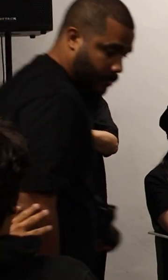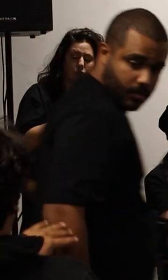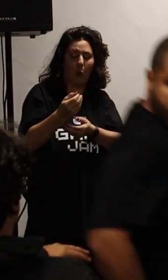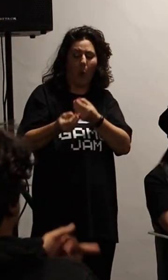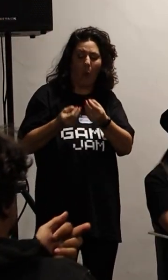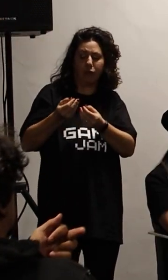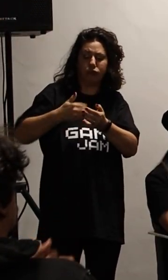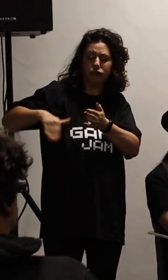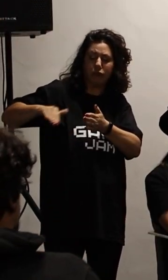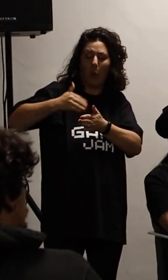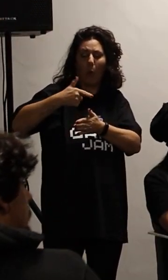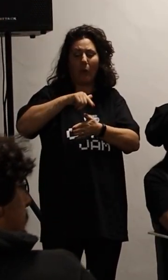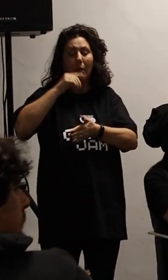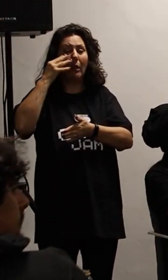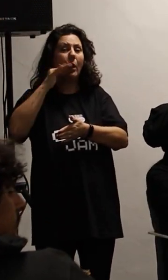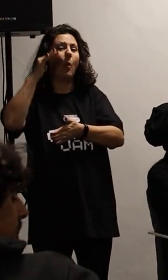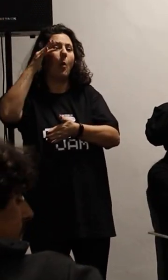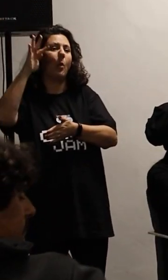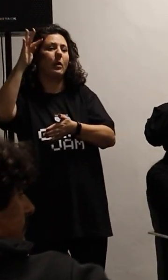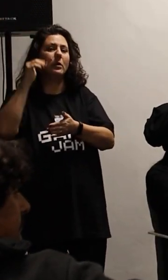teoria dos jogos, enfim.